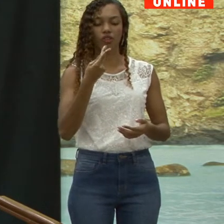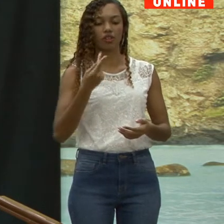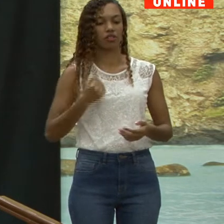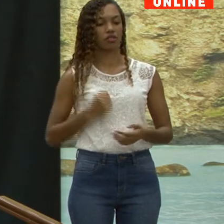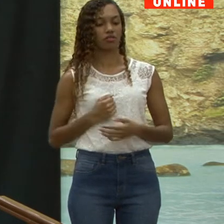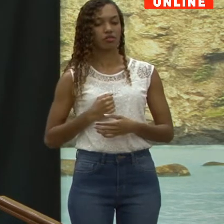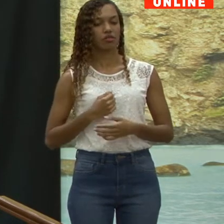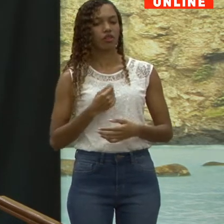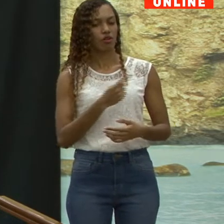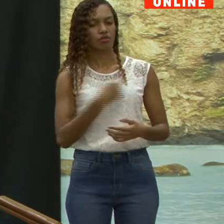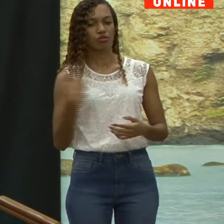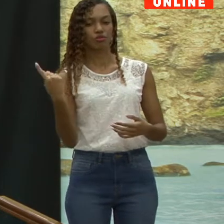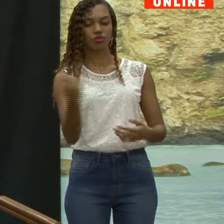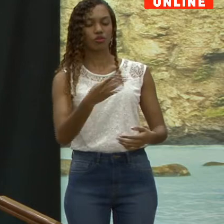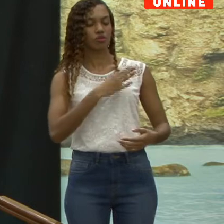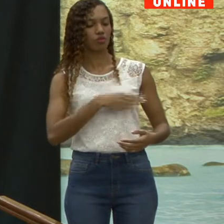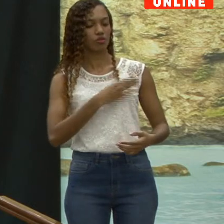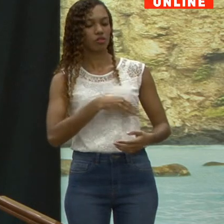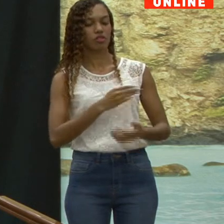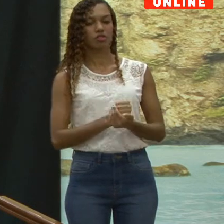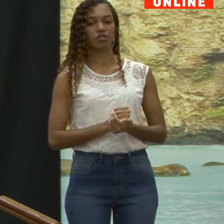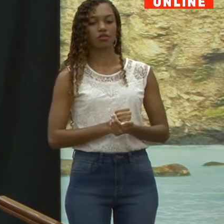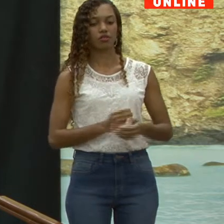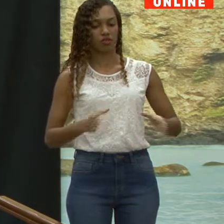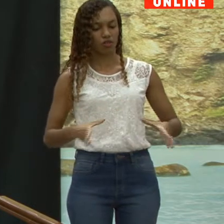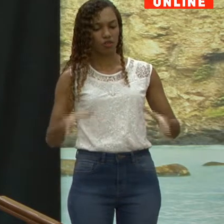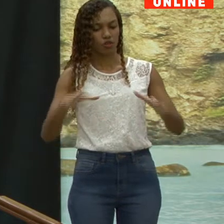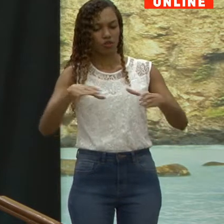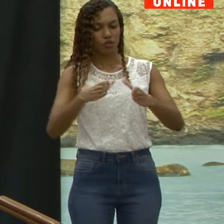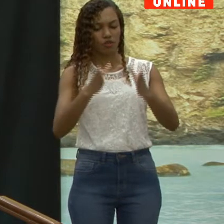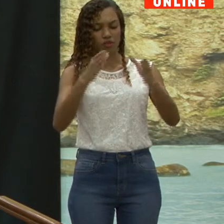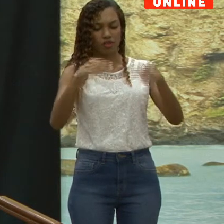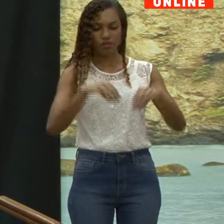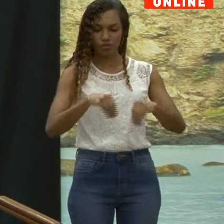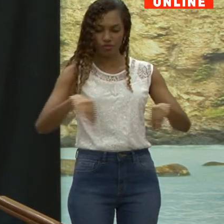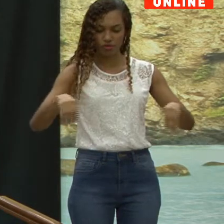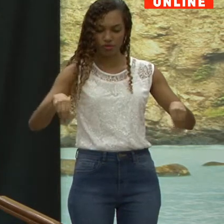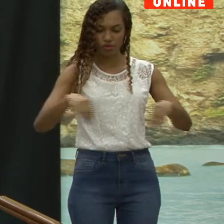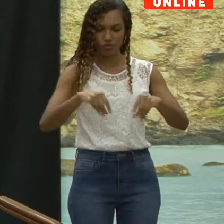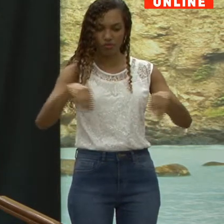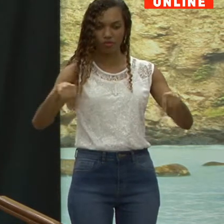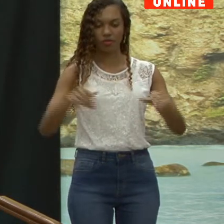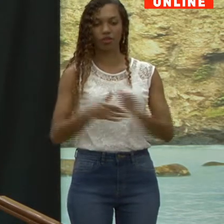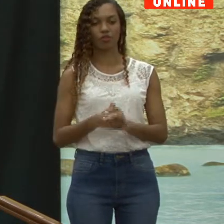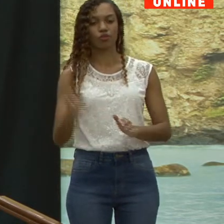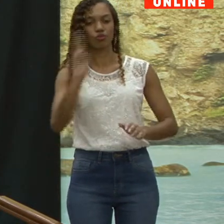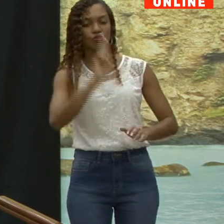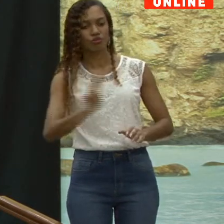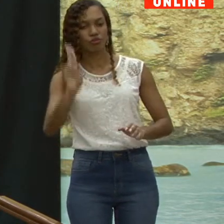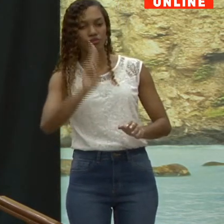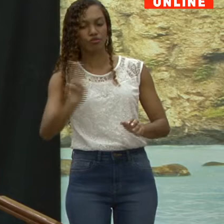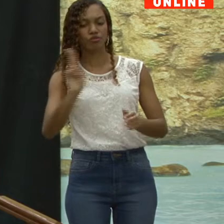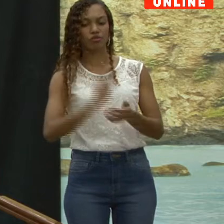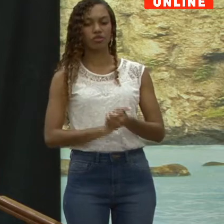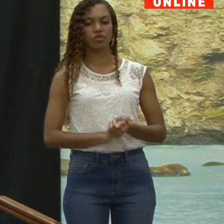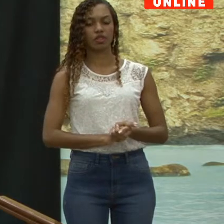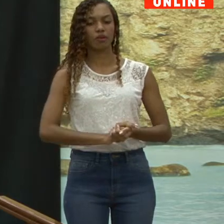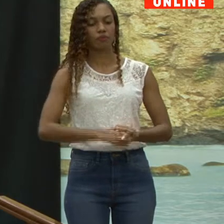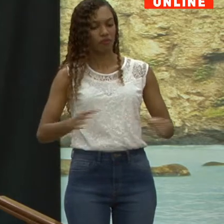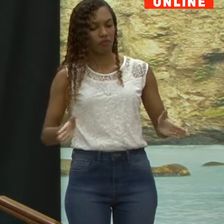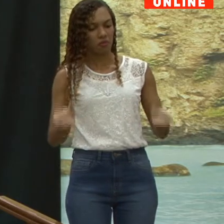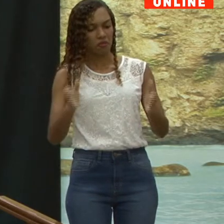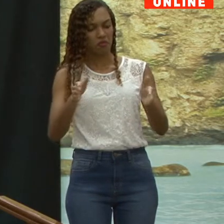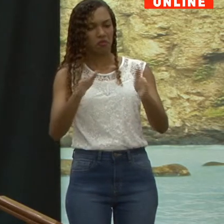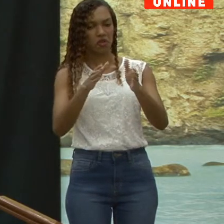nossos corações. Use esse vaso de barro. É de barro porque se fosse de ouro, a glória seria